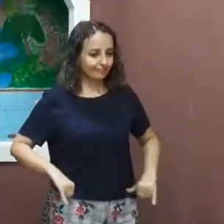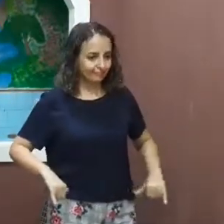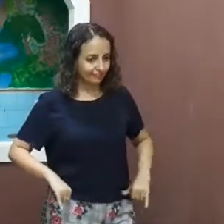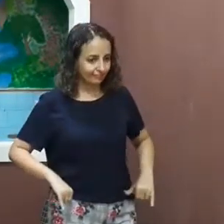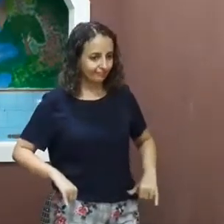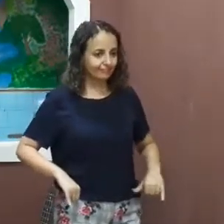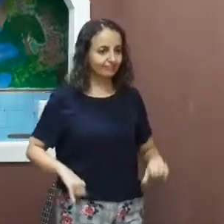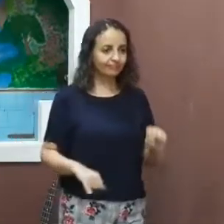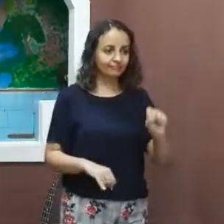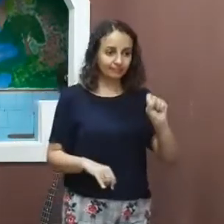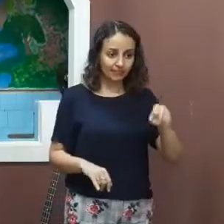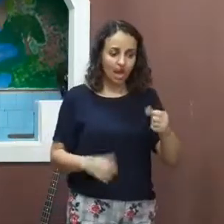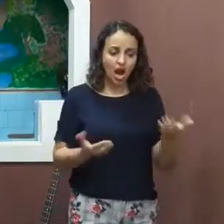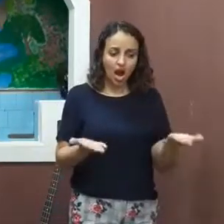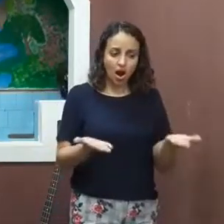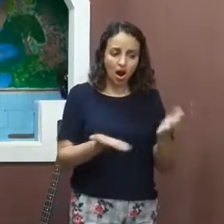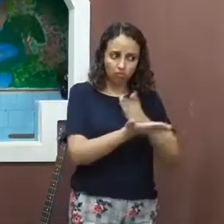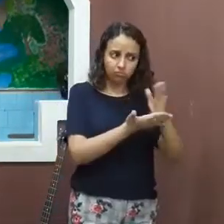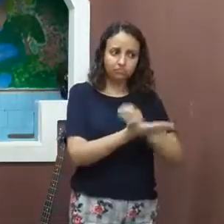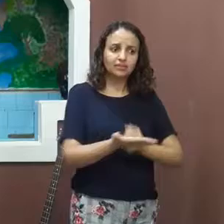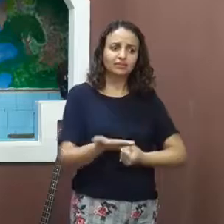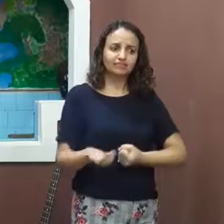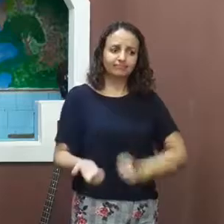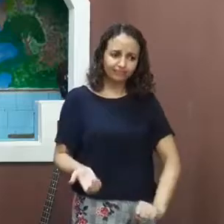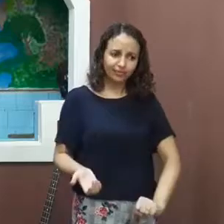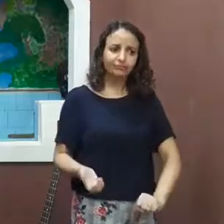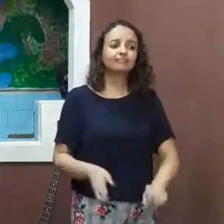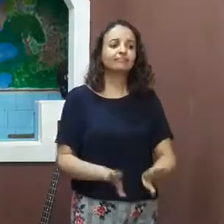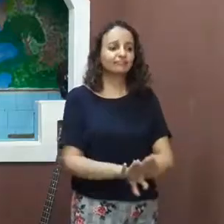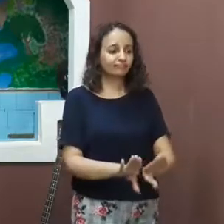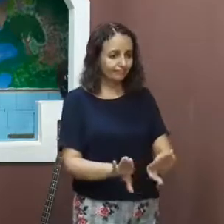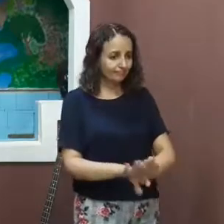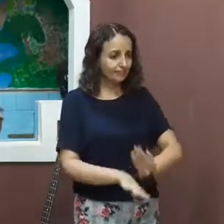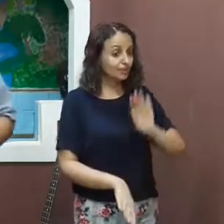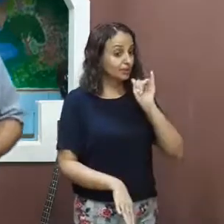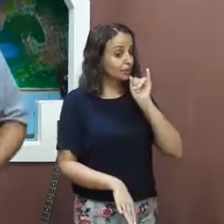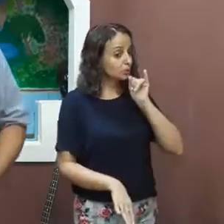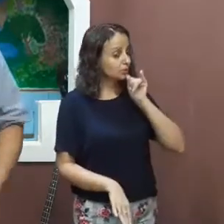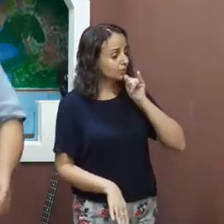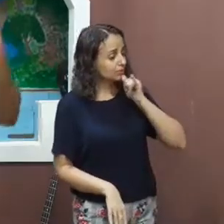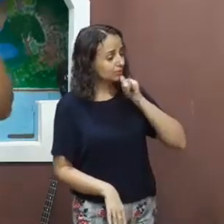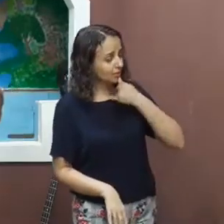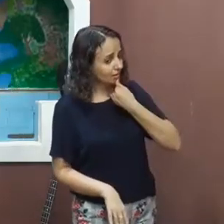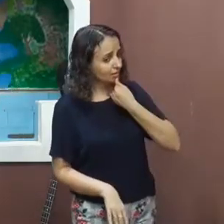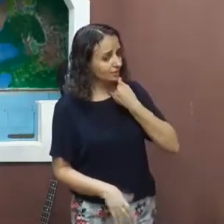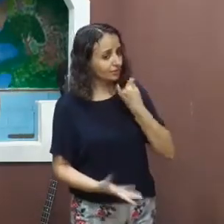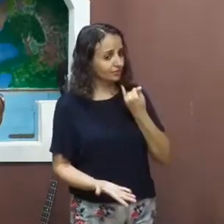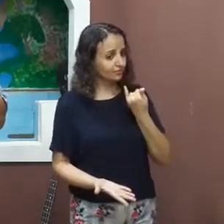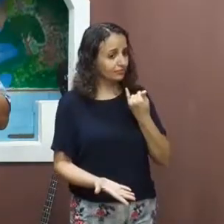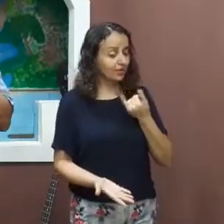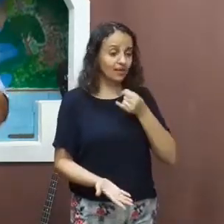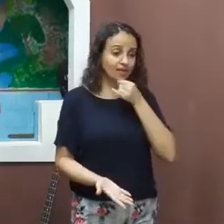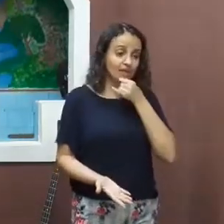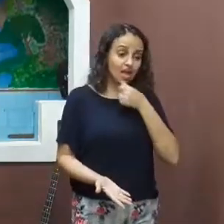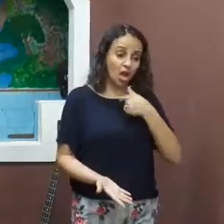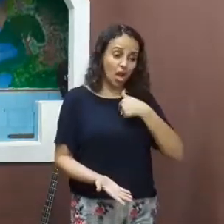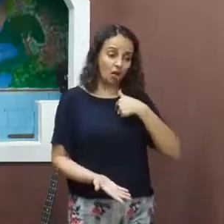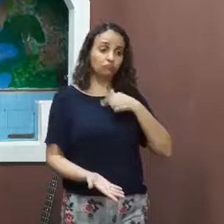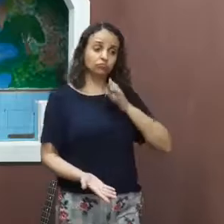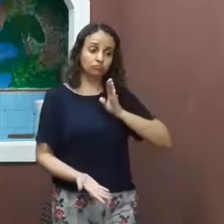aborto, outra situação. Quantos que estão aqui nesta noite, como eu mesmo, que